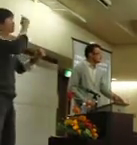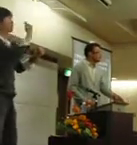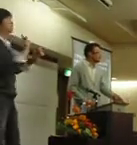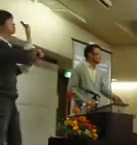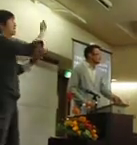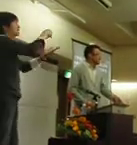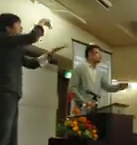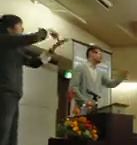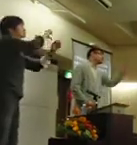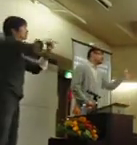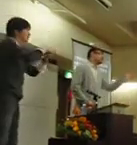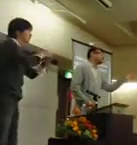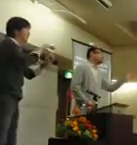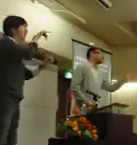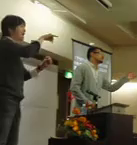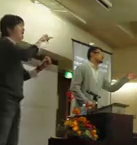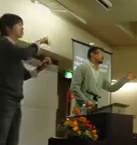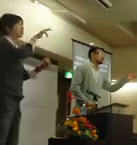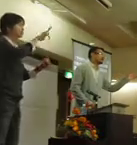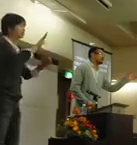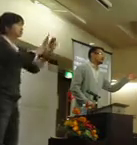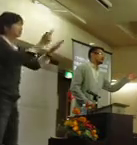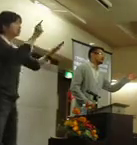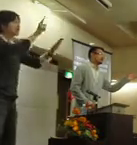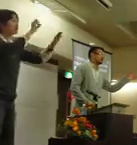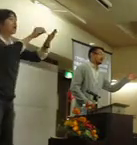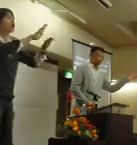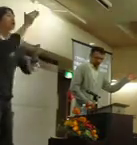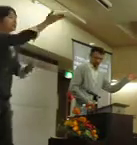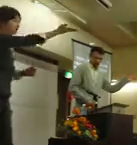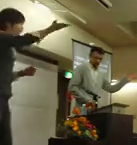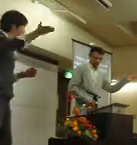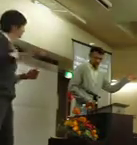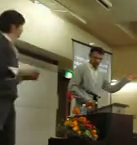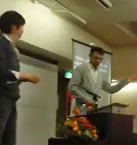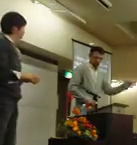ときに、ヘブル書に何て書いてあるんですか。